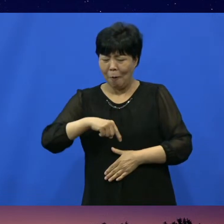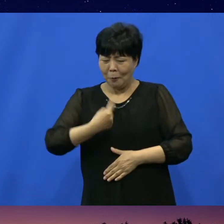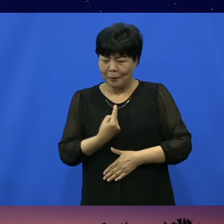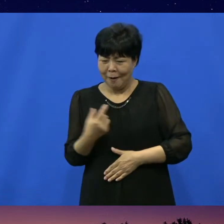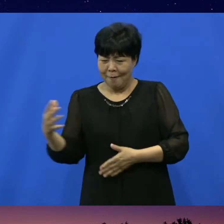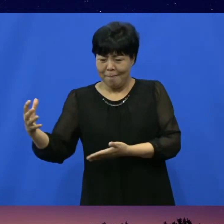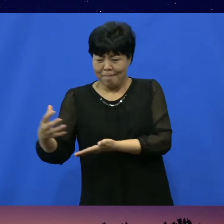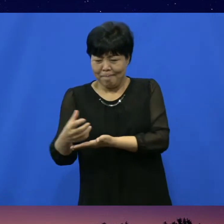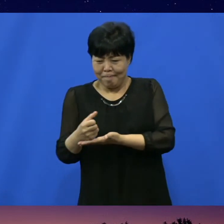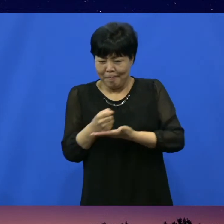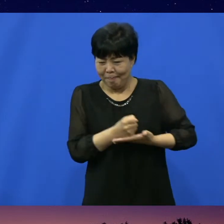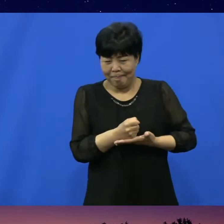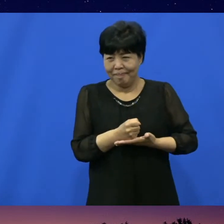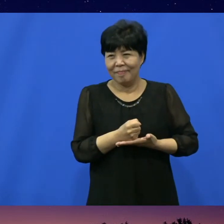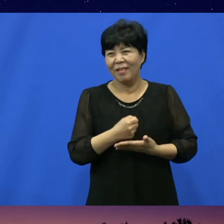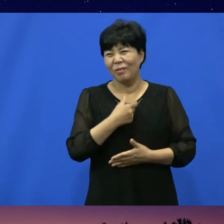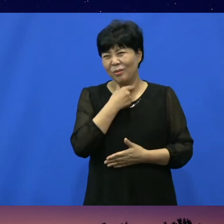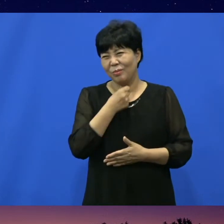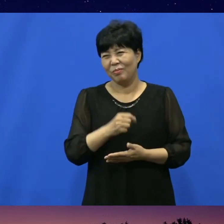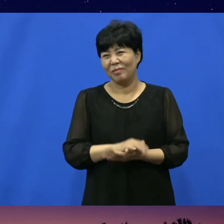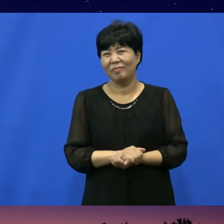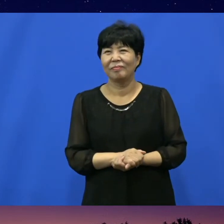나만 바라보기로 나서.